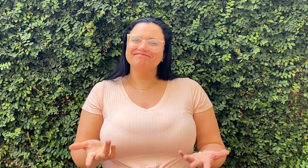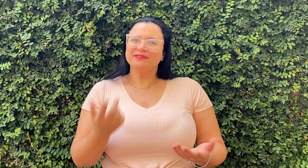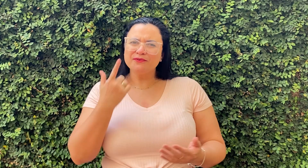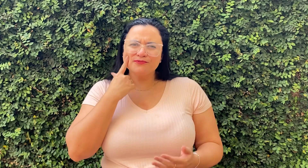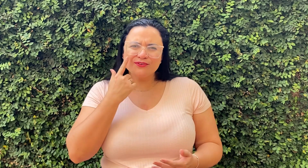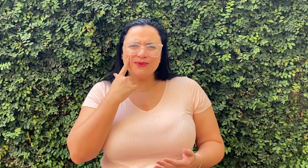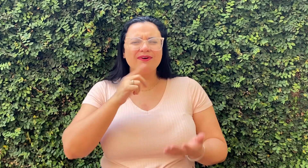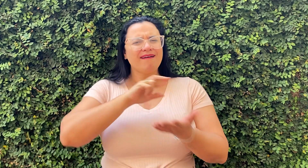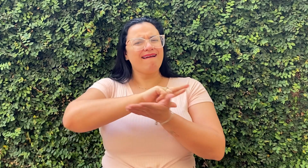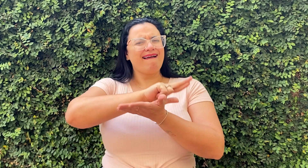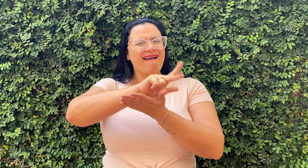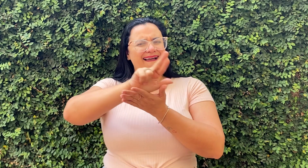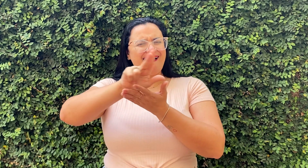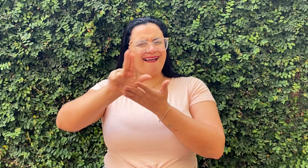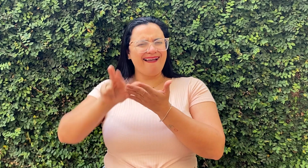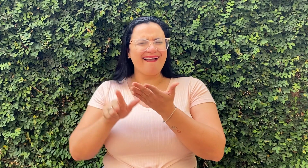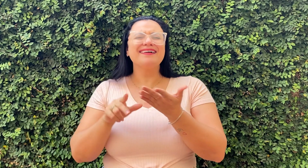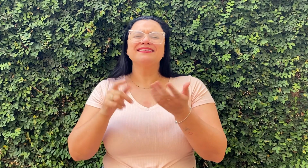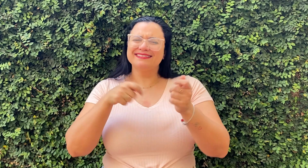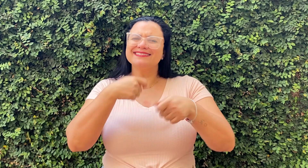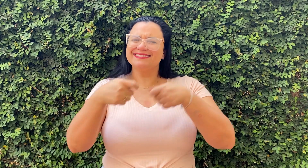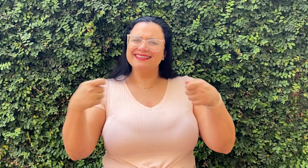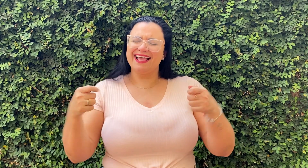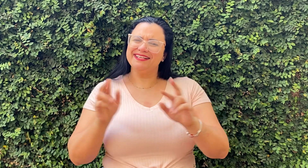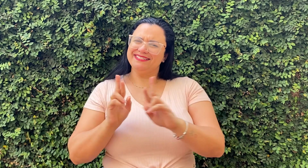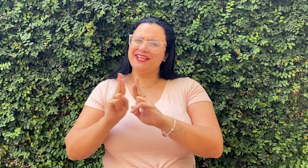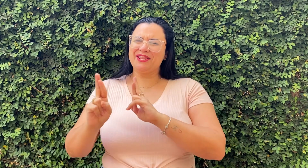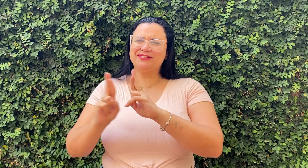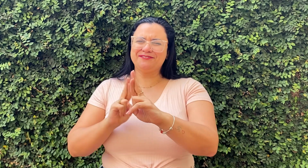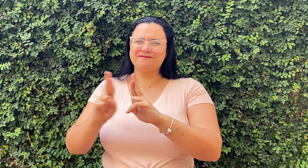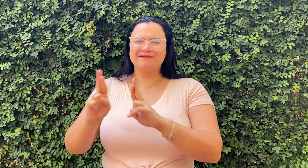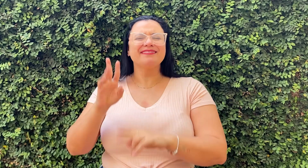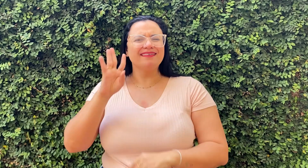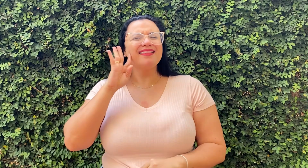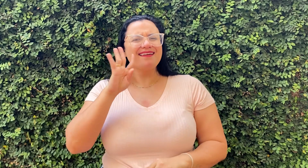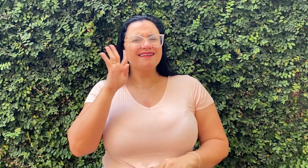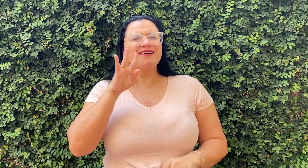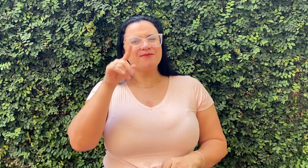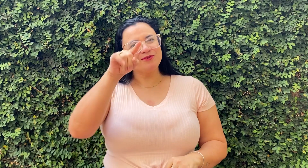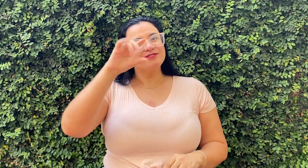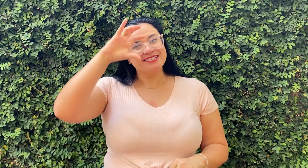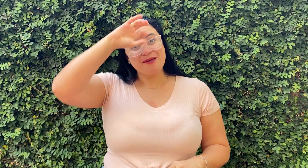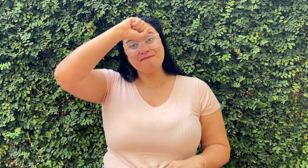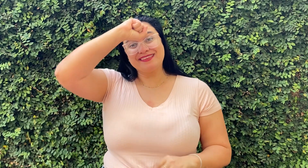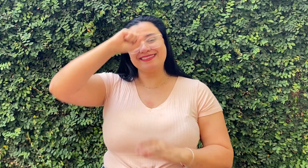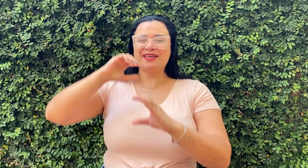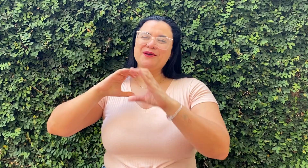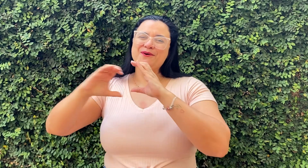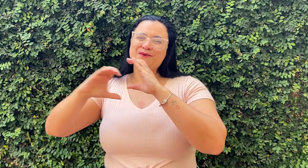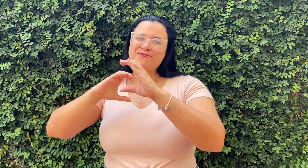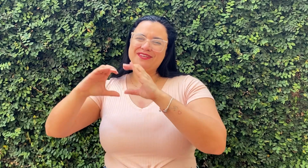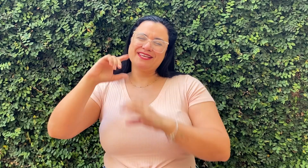Tá vendo? Diferentes sinais de relacionamento. Muito legal para você aprender a se comunicar com o